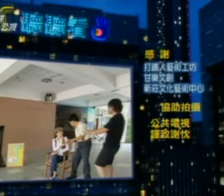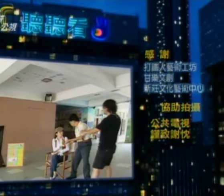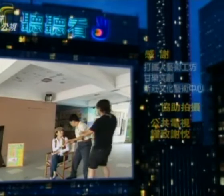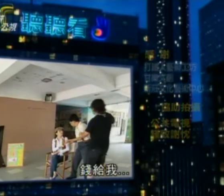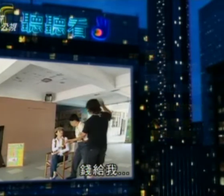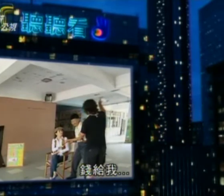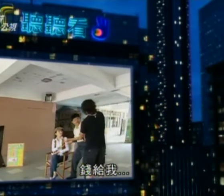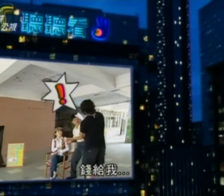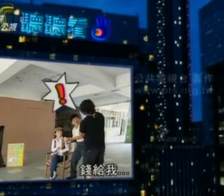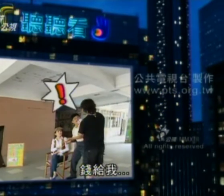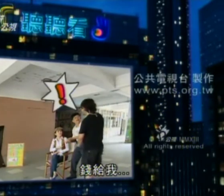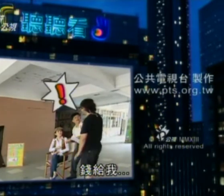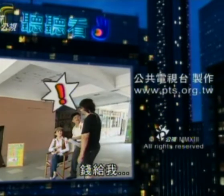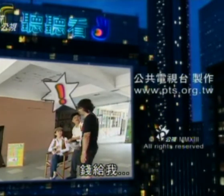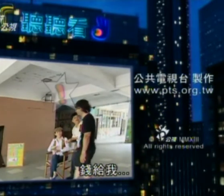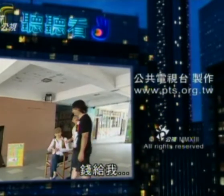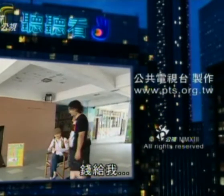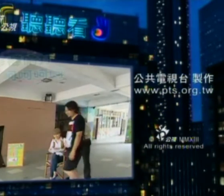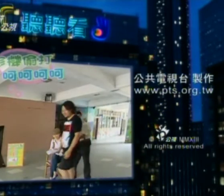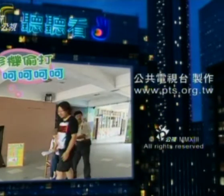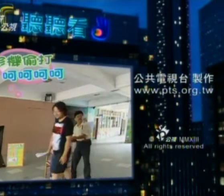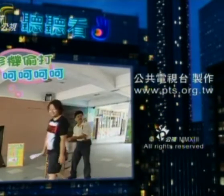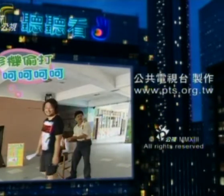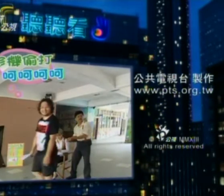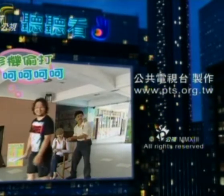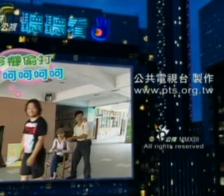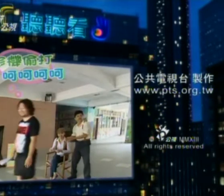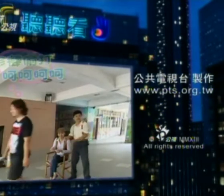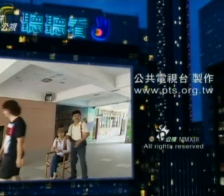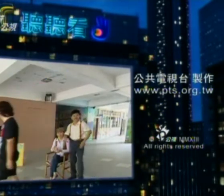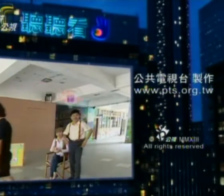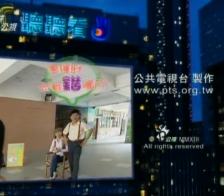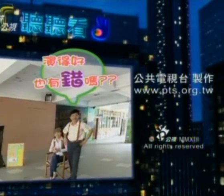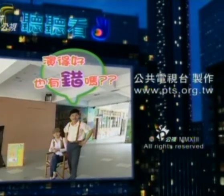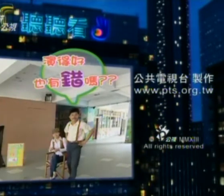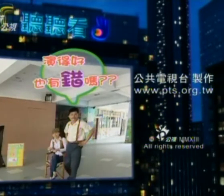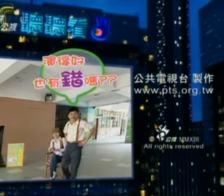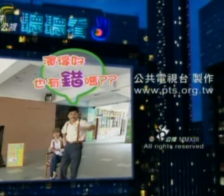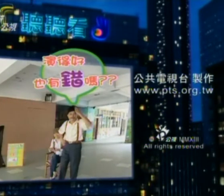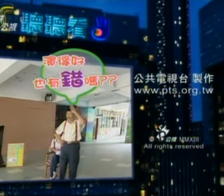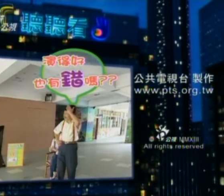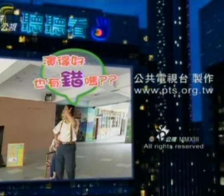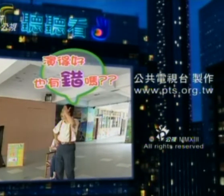钱给我，钱给我。好。